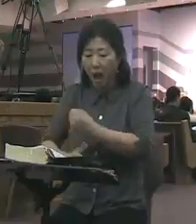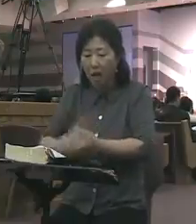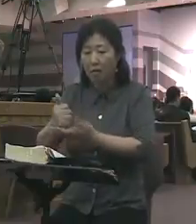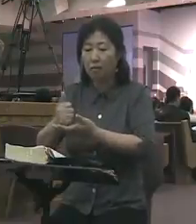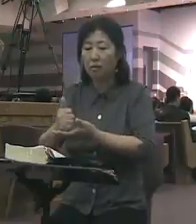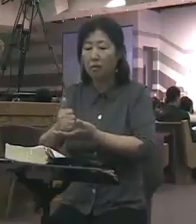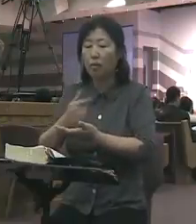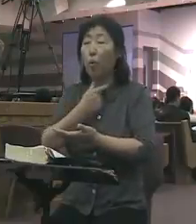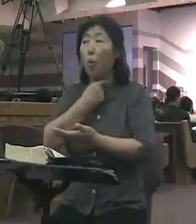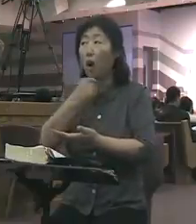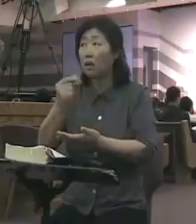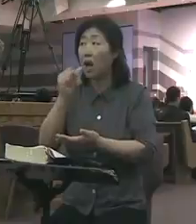수 있더라고요.